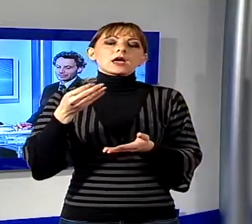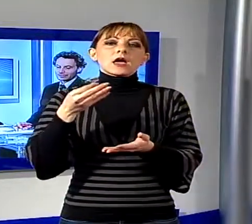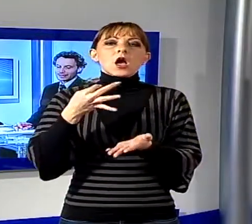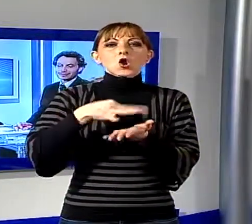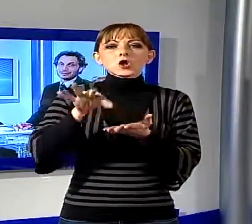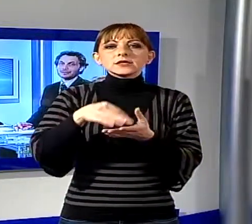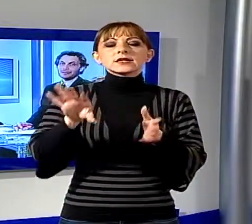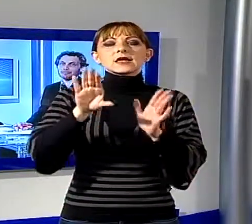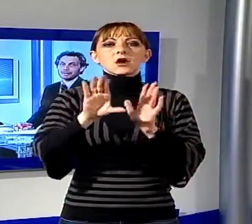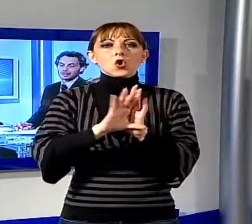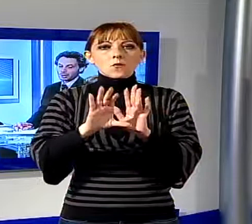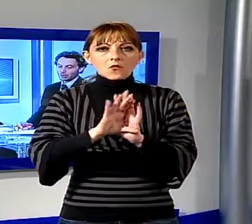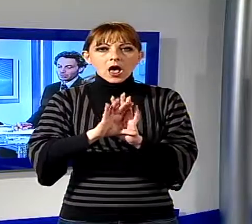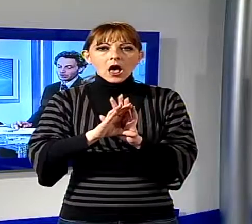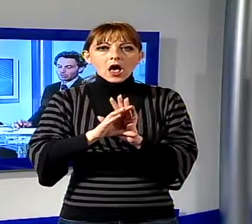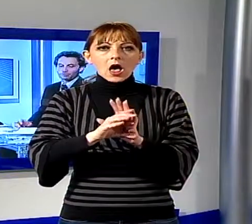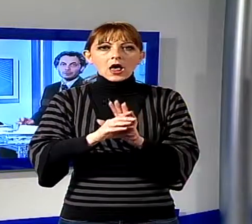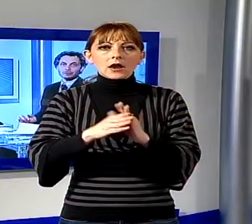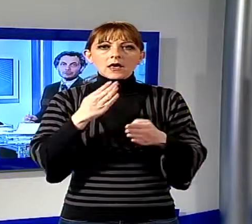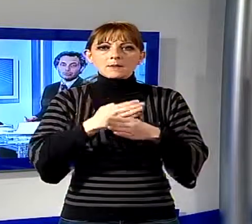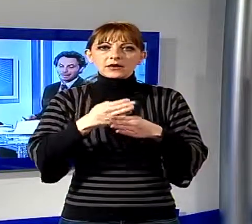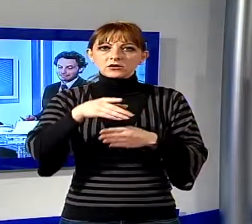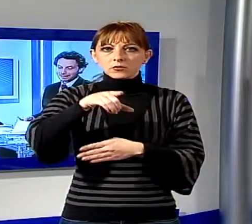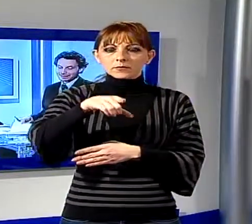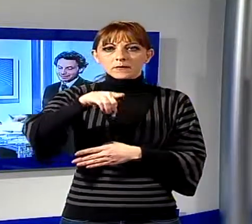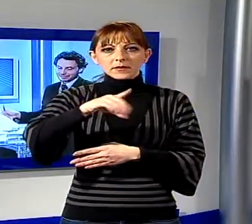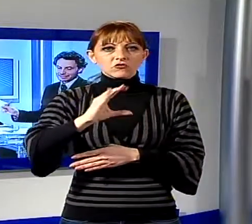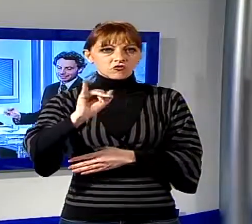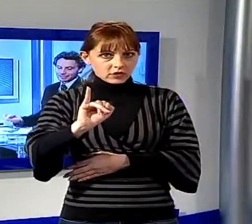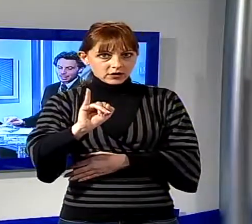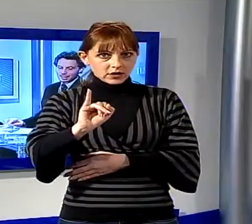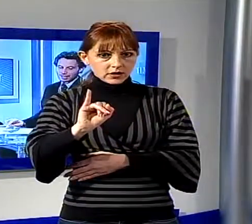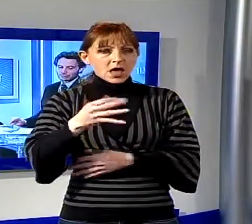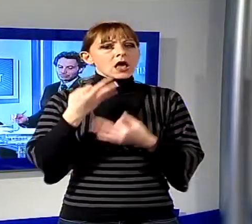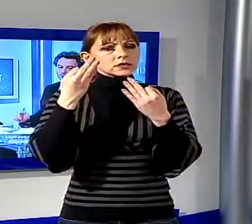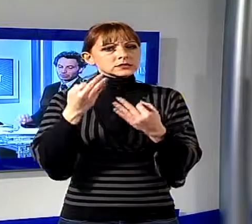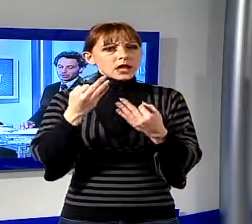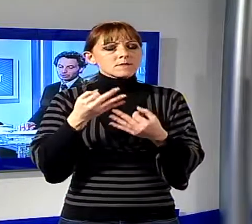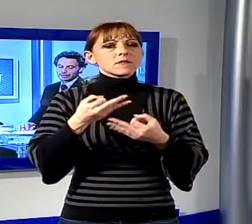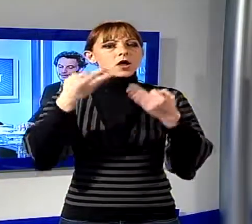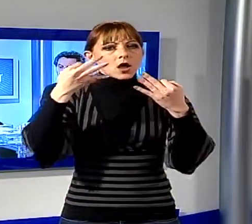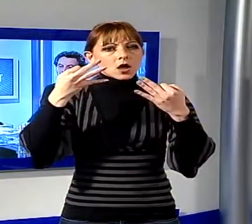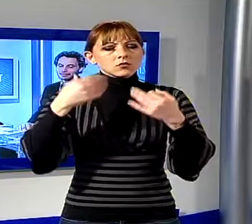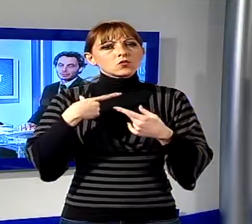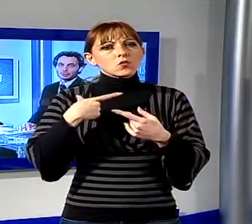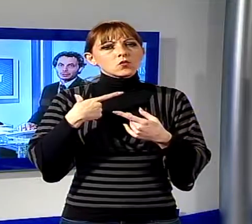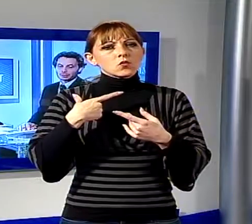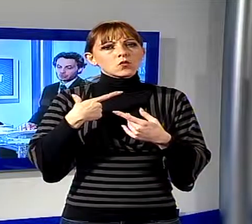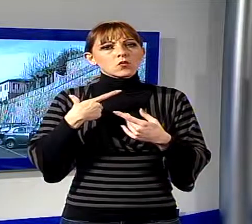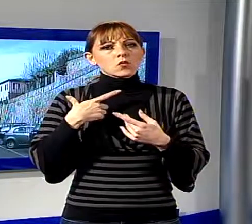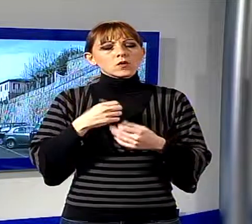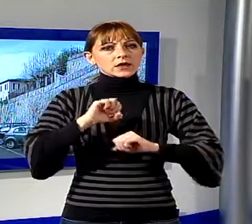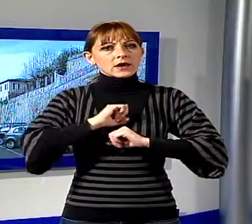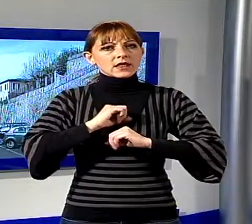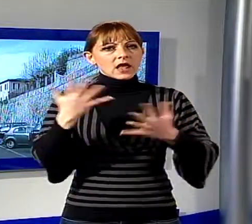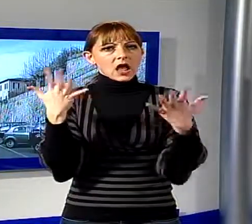80 e 90, da sempre un convinto ambientalista. È stato risolto dai carabinieri in poco più di